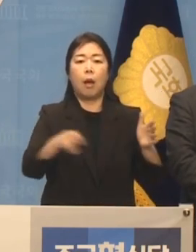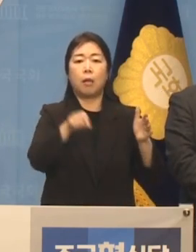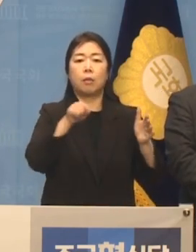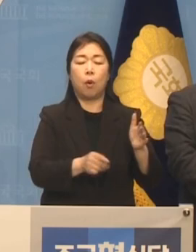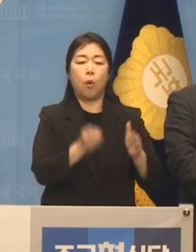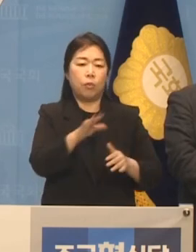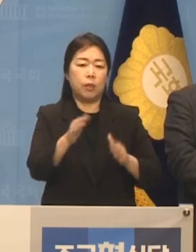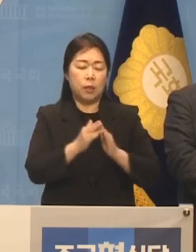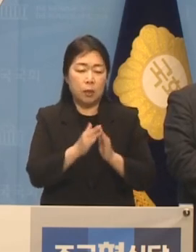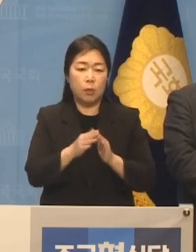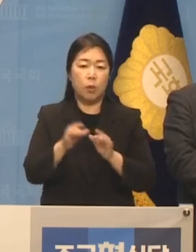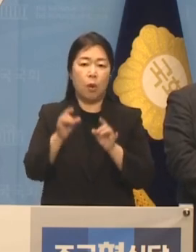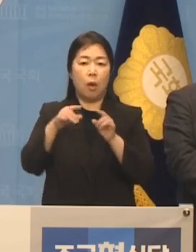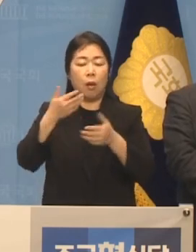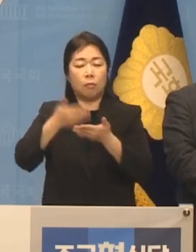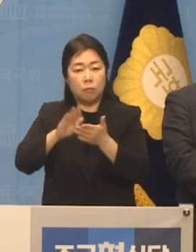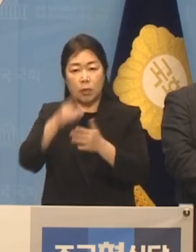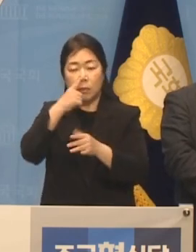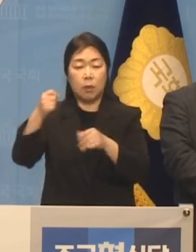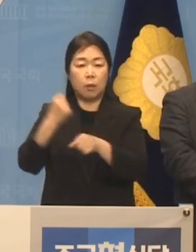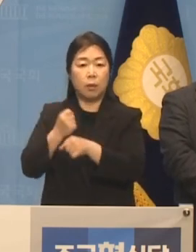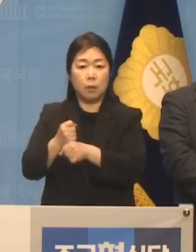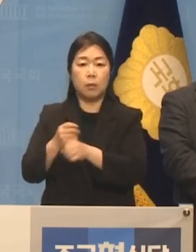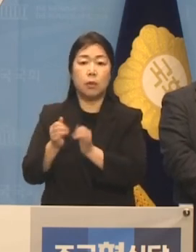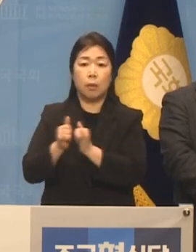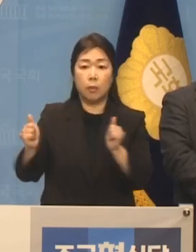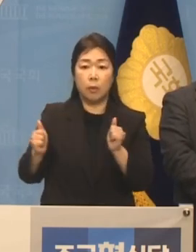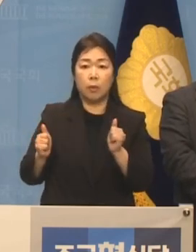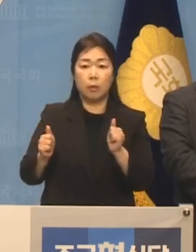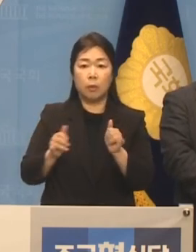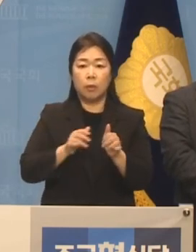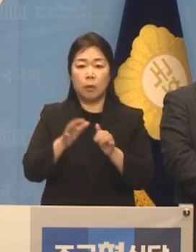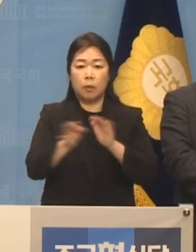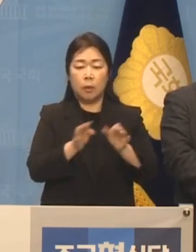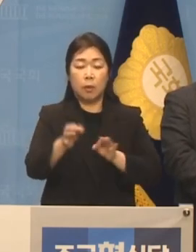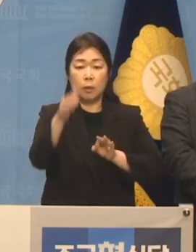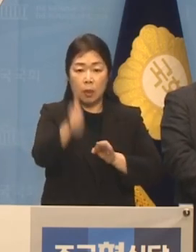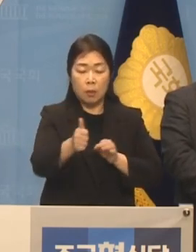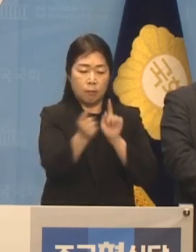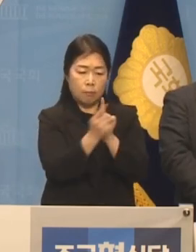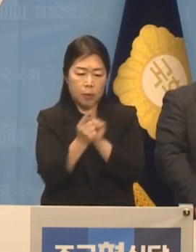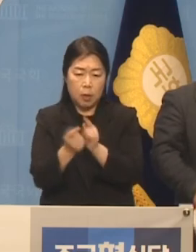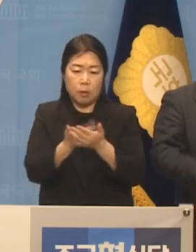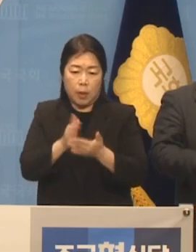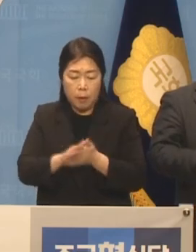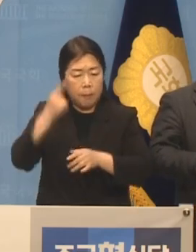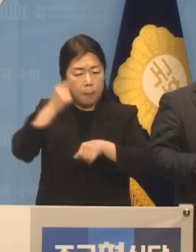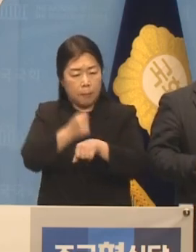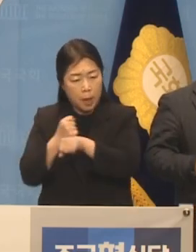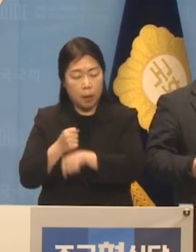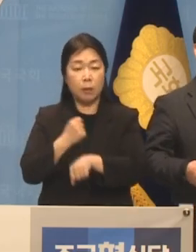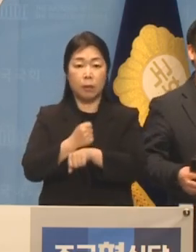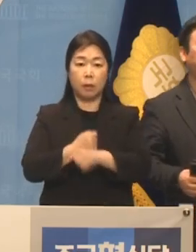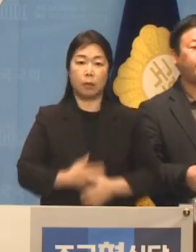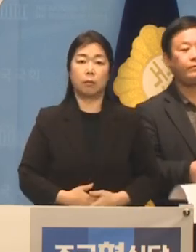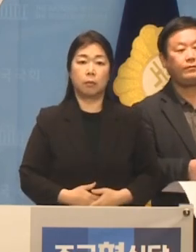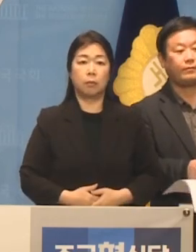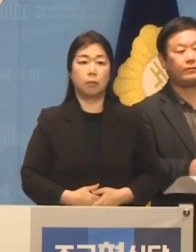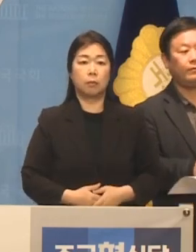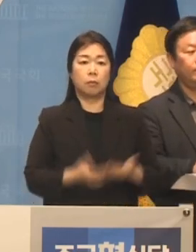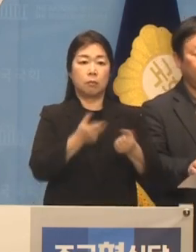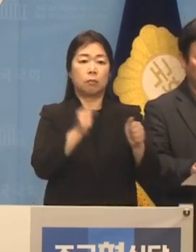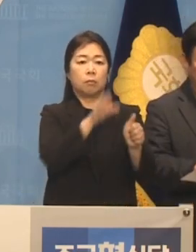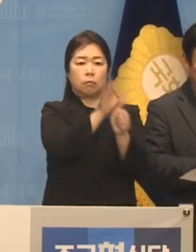인테리어 사장, 정육점 사장과 만나서 개혁을 도모했습니다. 주민들과 함께 방법을 찾아내고 분업과 협업을 통해서